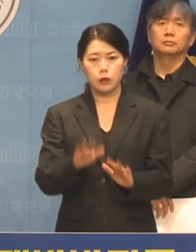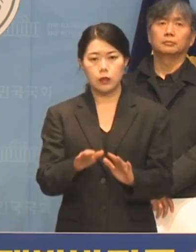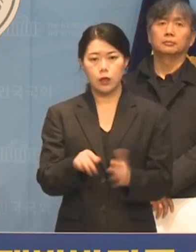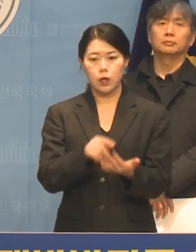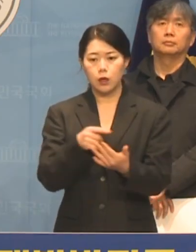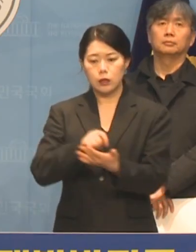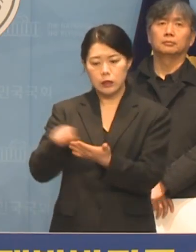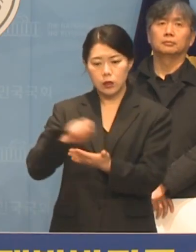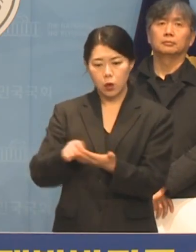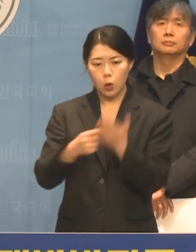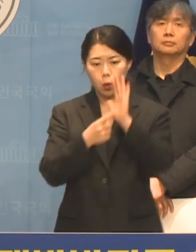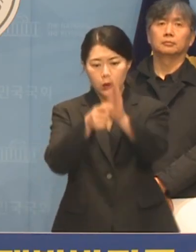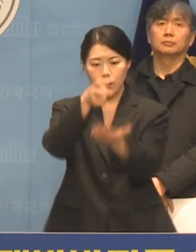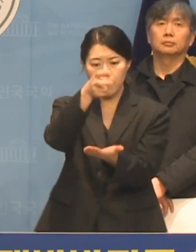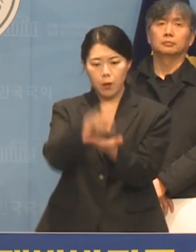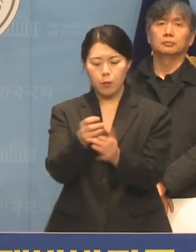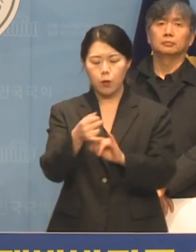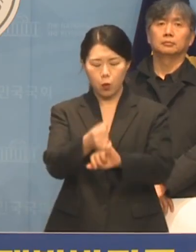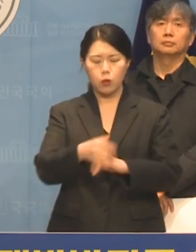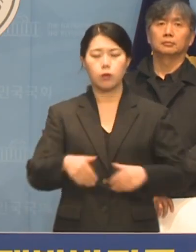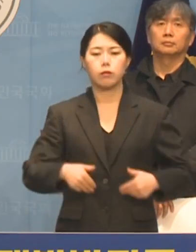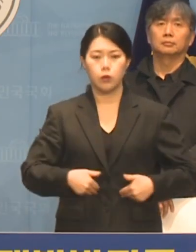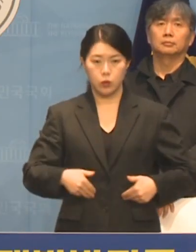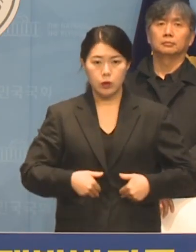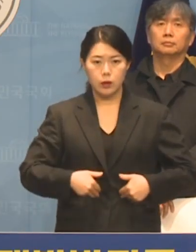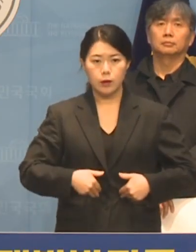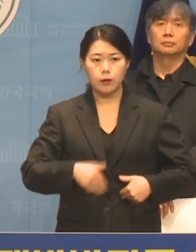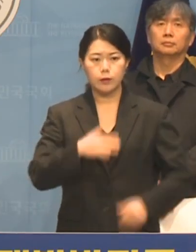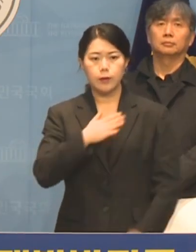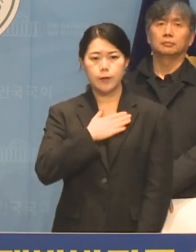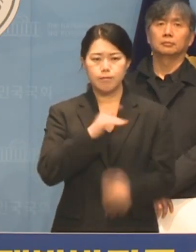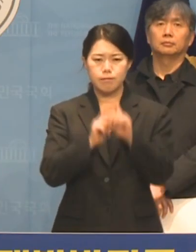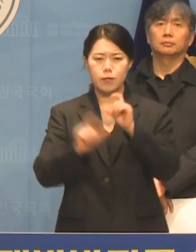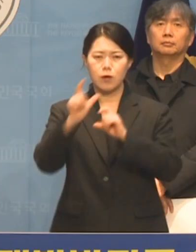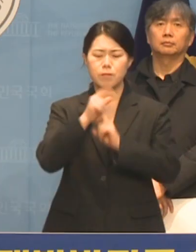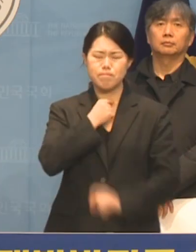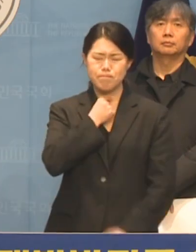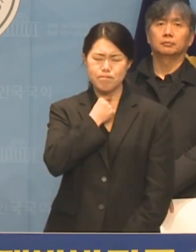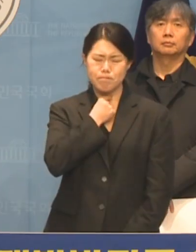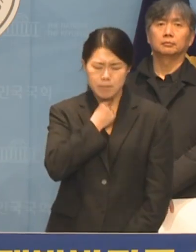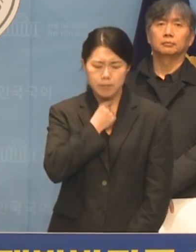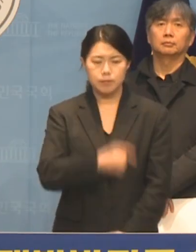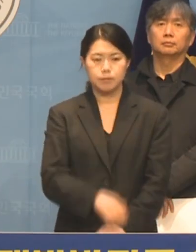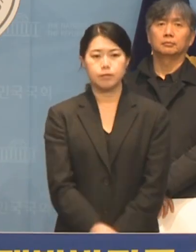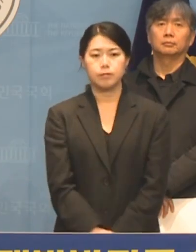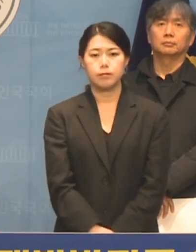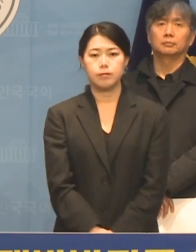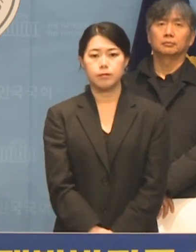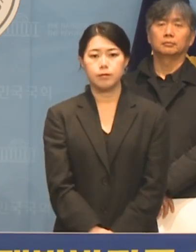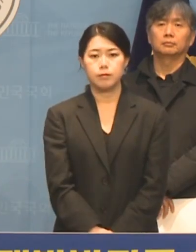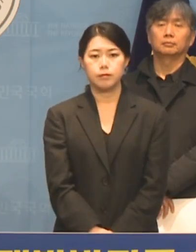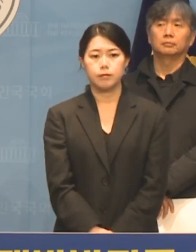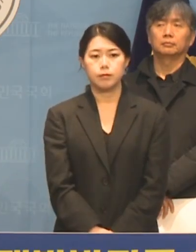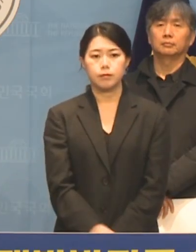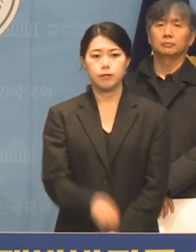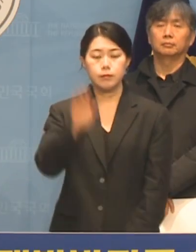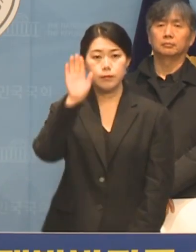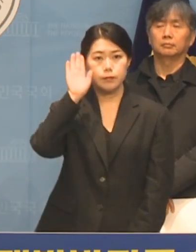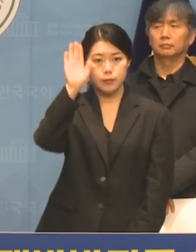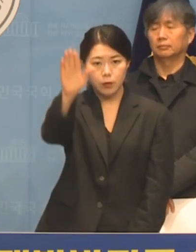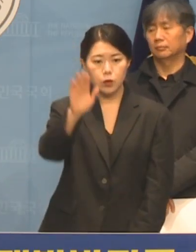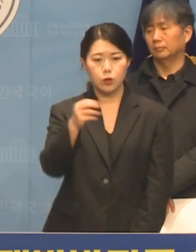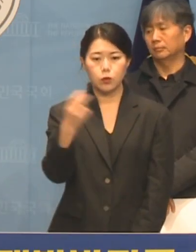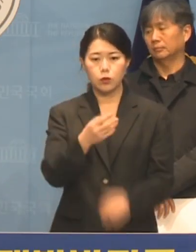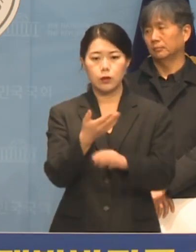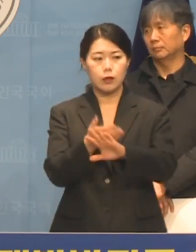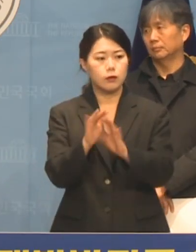공개 법안이 반드시 필요하다고 그 누구보다 간절하게 말씀드립니다. 앞으로 또